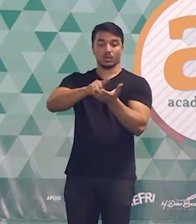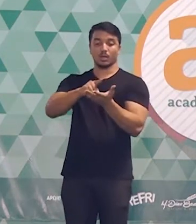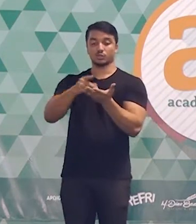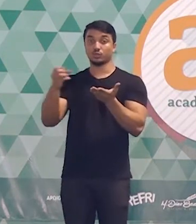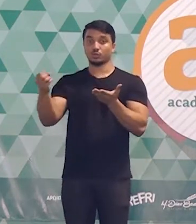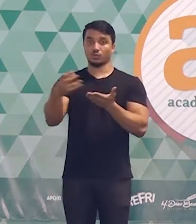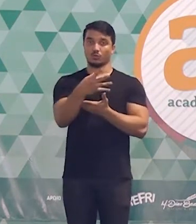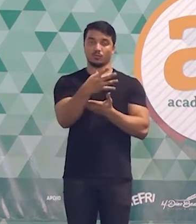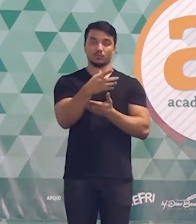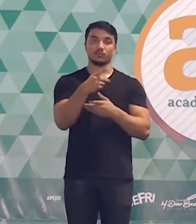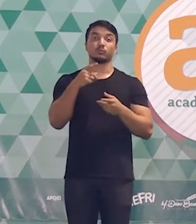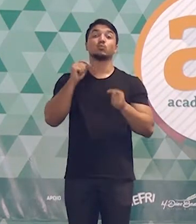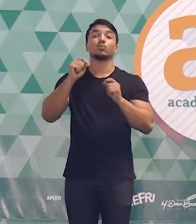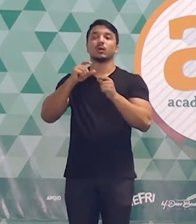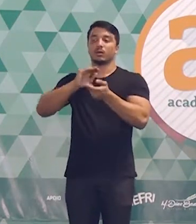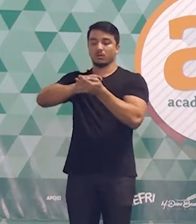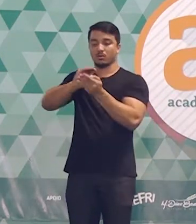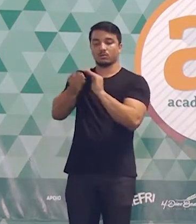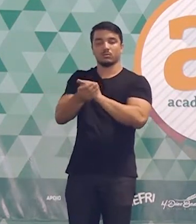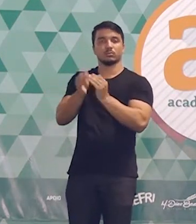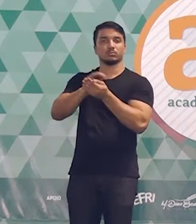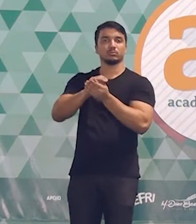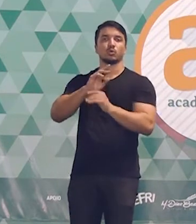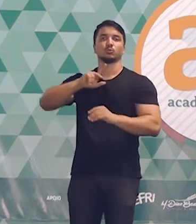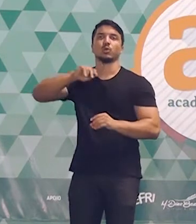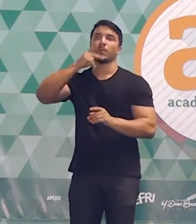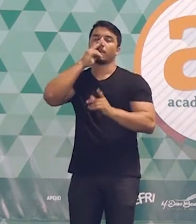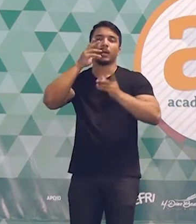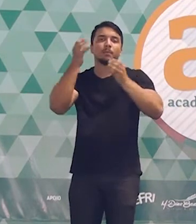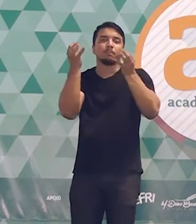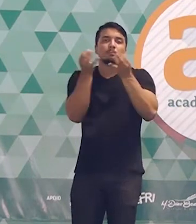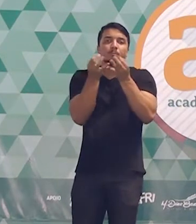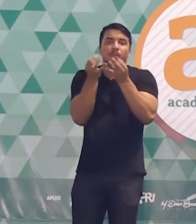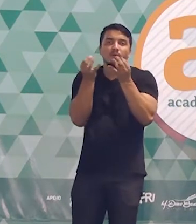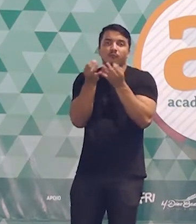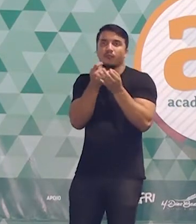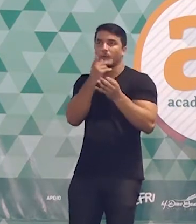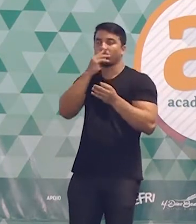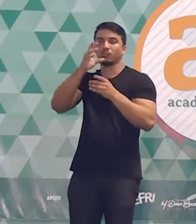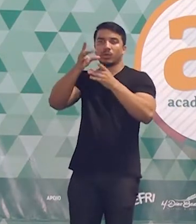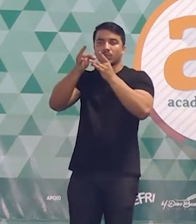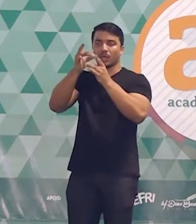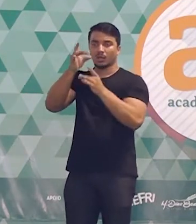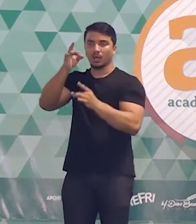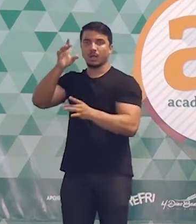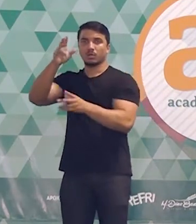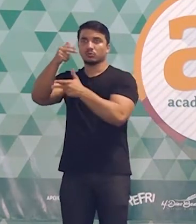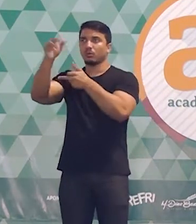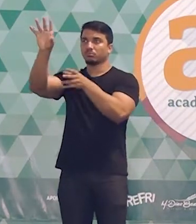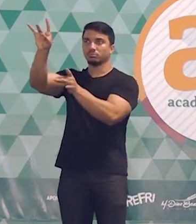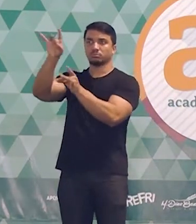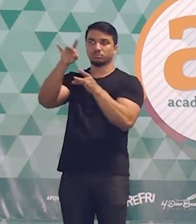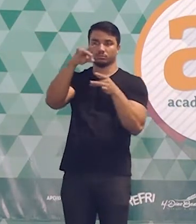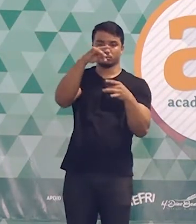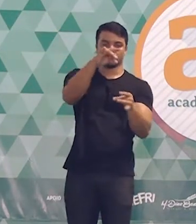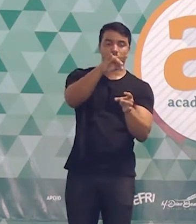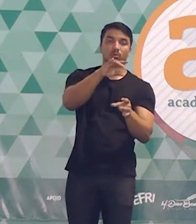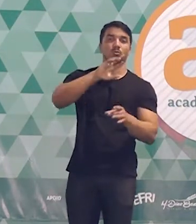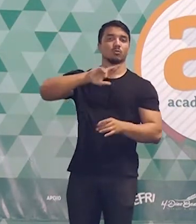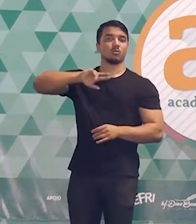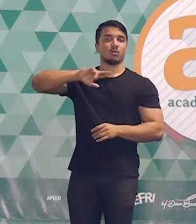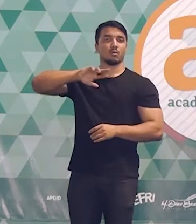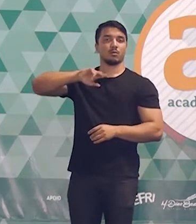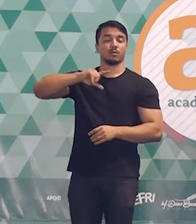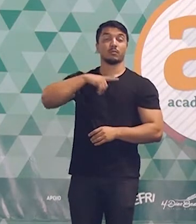de arte. Não é mais aquela arte que retrata com riqueza de detalhes. Não é